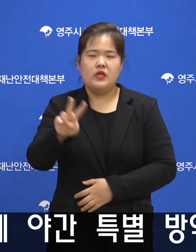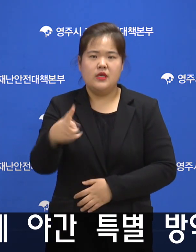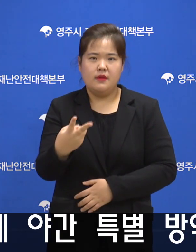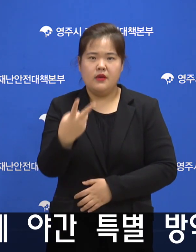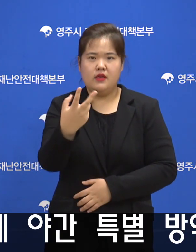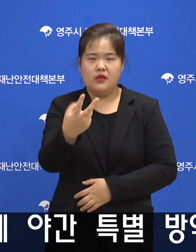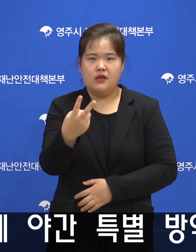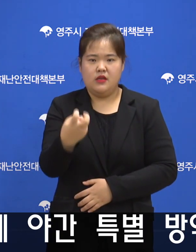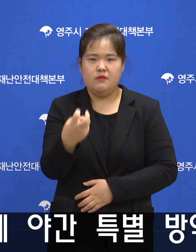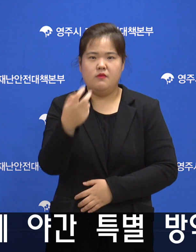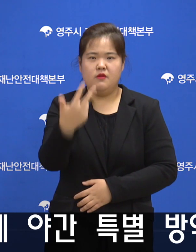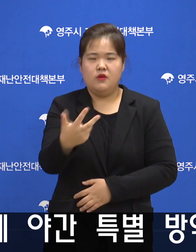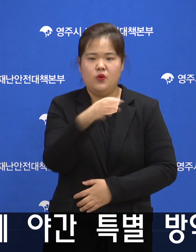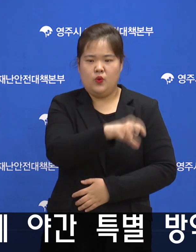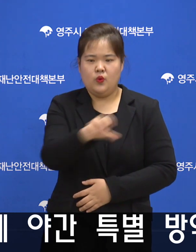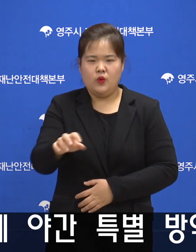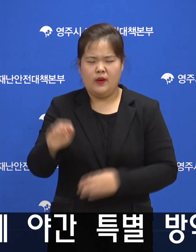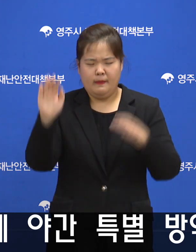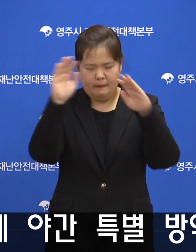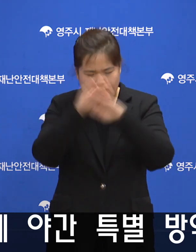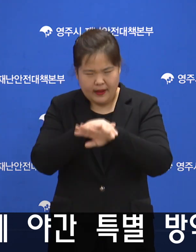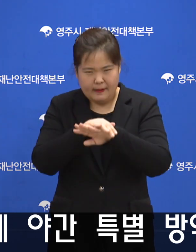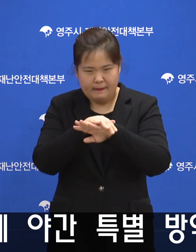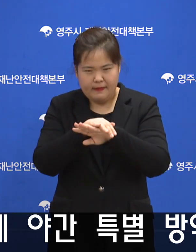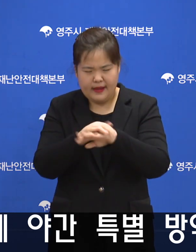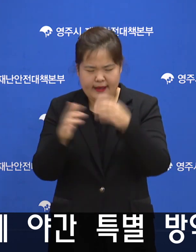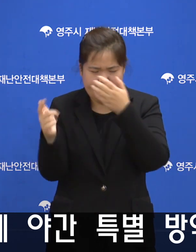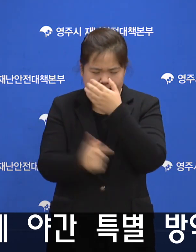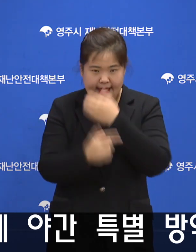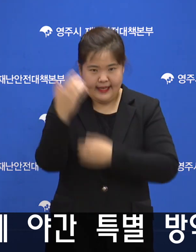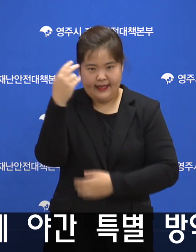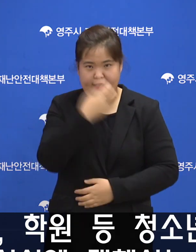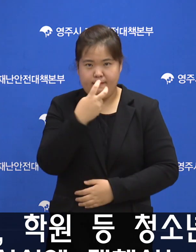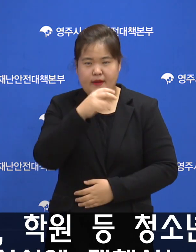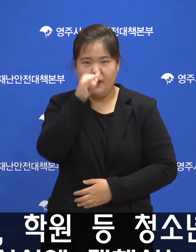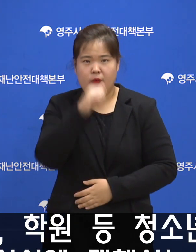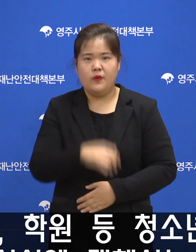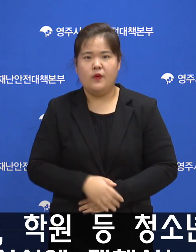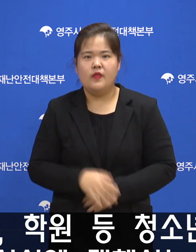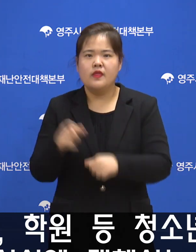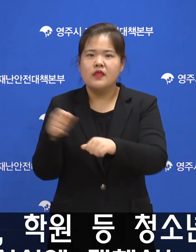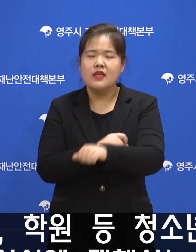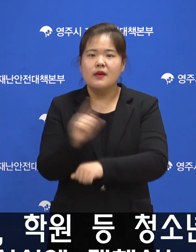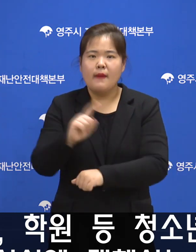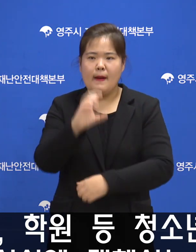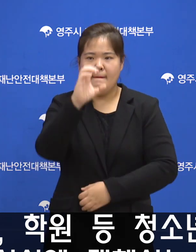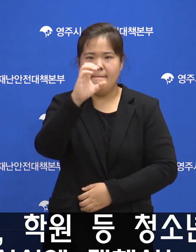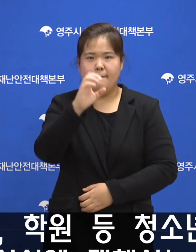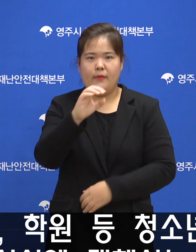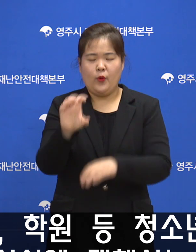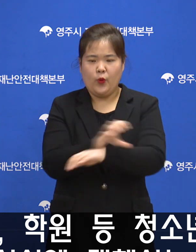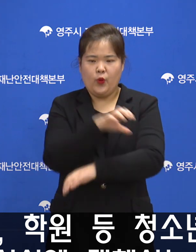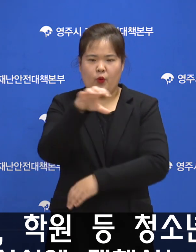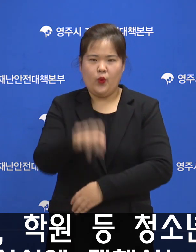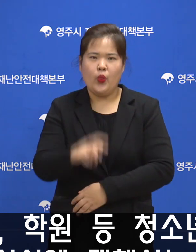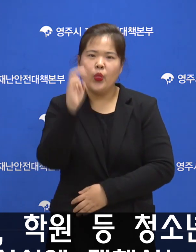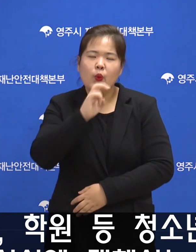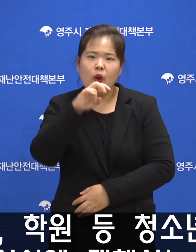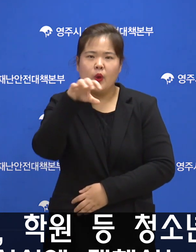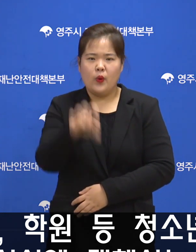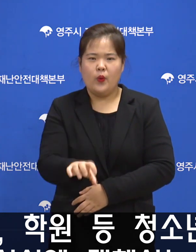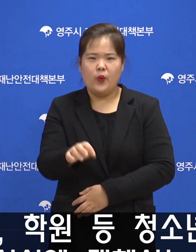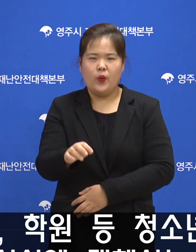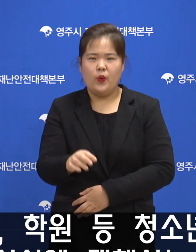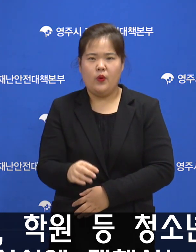227개소를 대상으로 어제 야간 특별 방역과 단속을 실시하였으며, 특히 PC방과 코인노래방, 학원